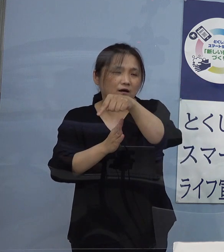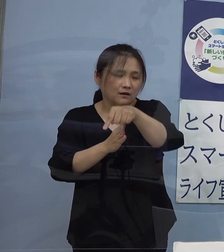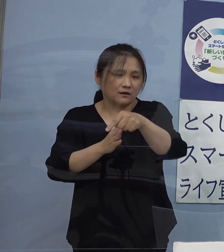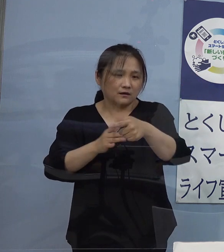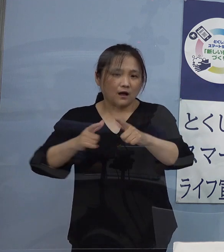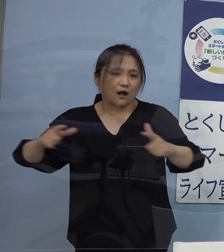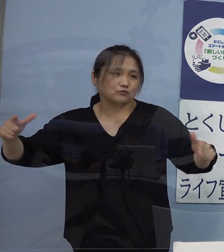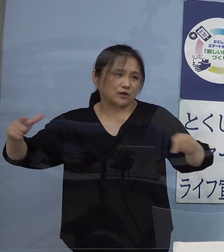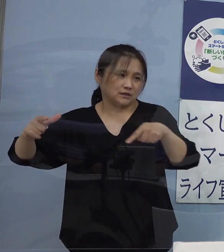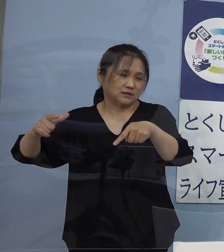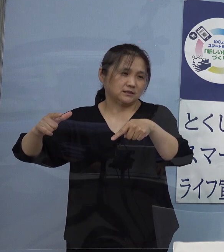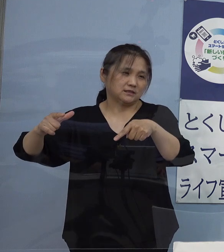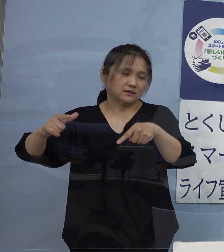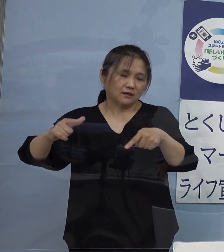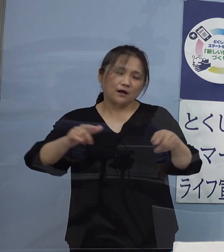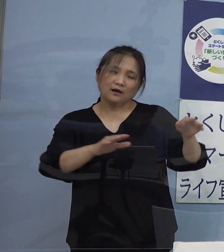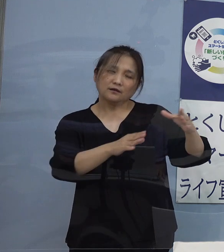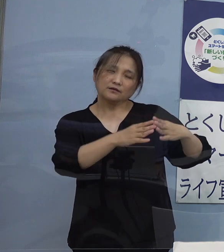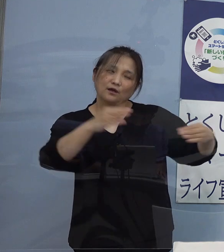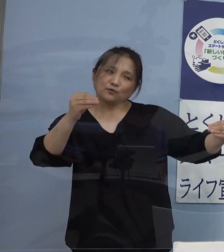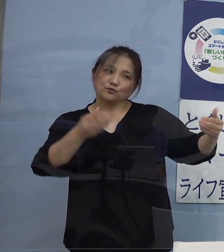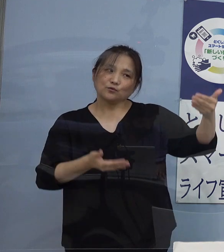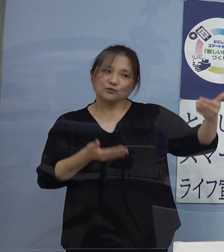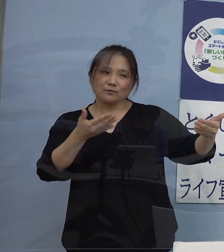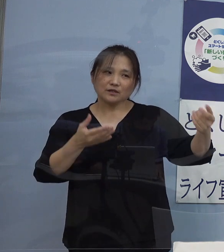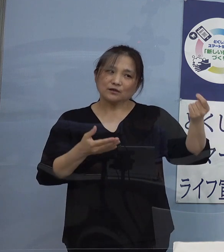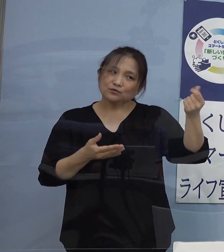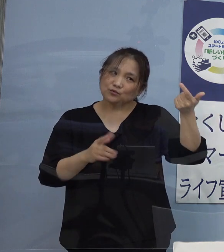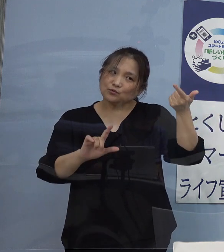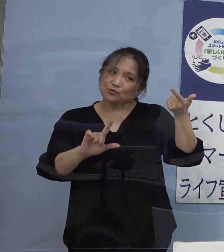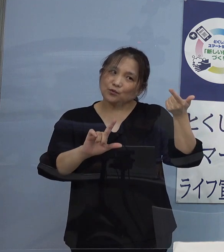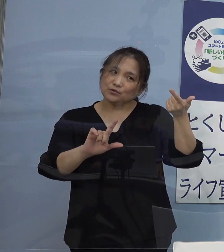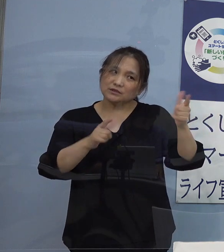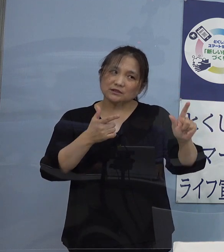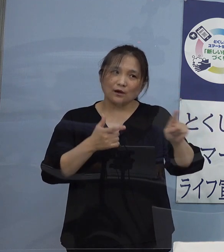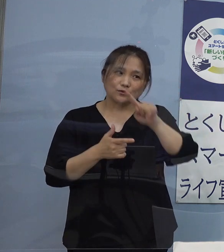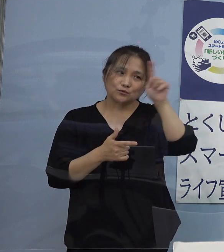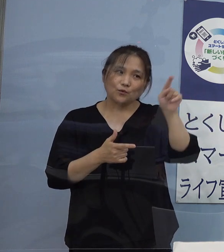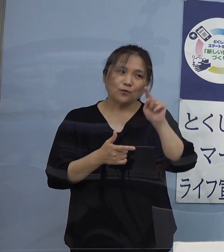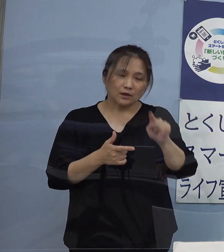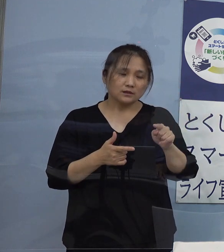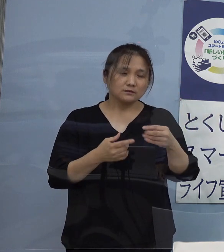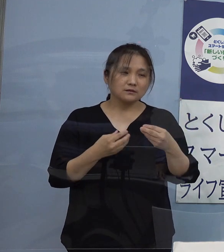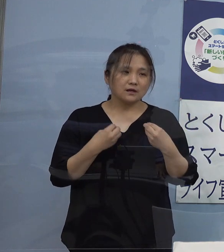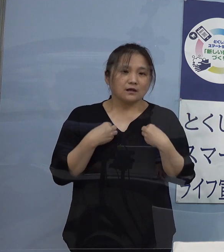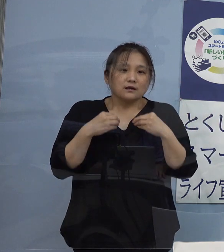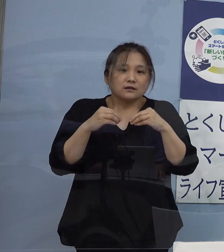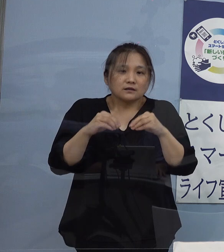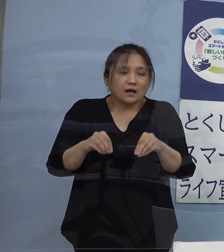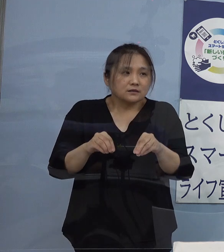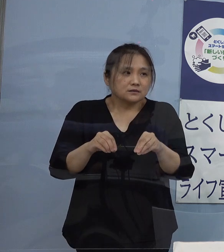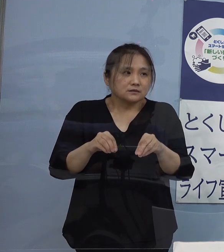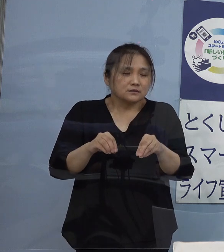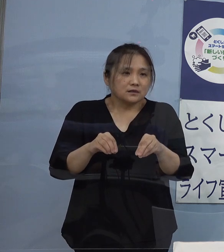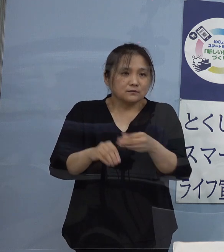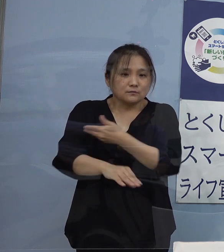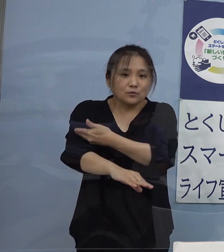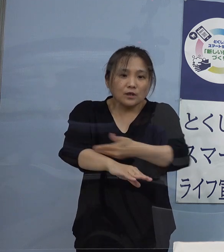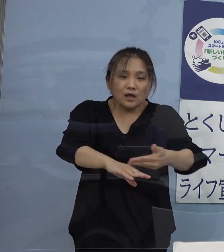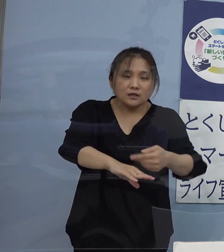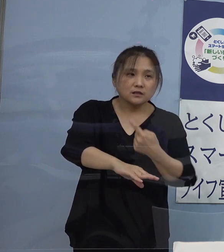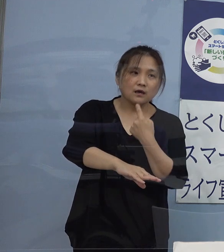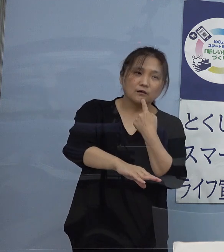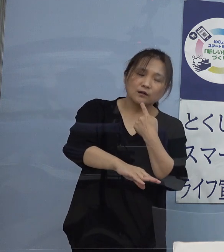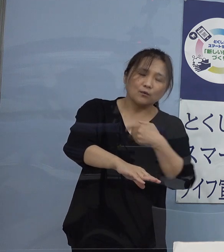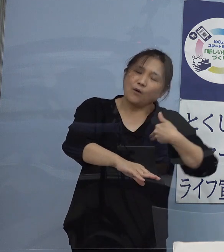ので、まあ、少し様相は違うのかな。特にこの感染経路不明が全国の場合5割以上というのは非常に多かったわ